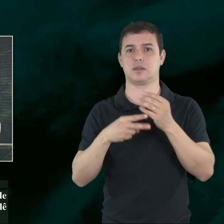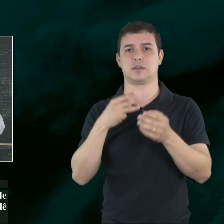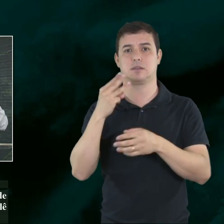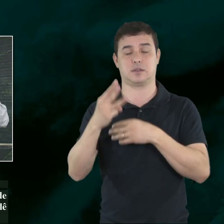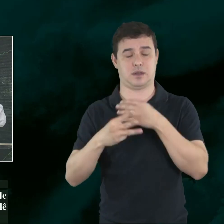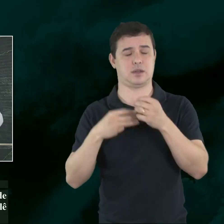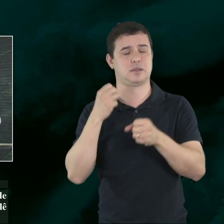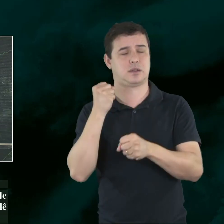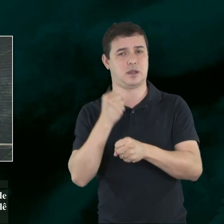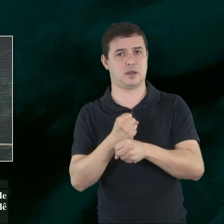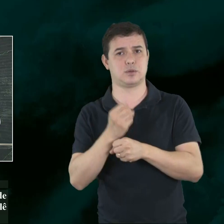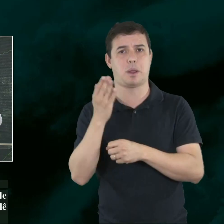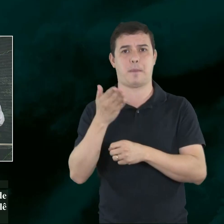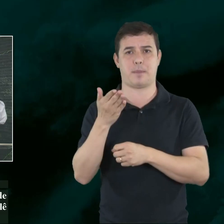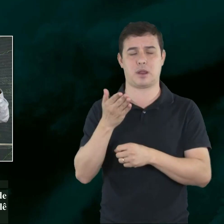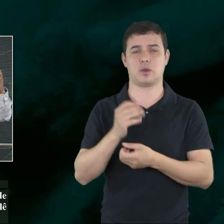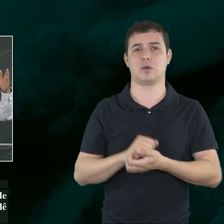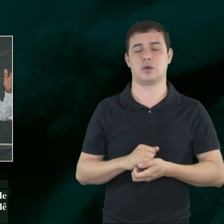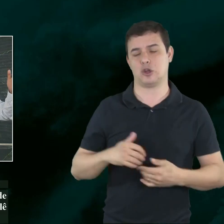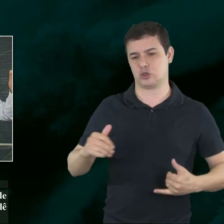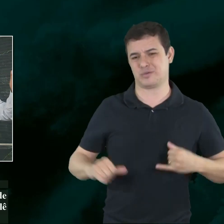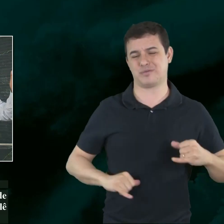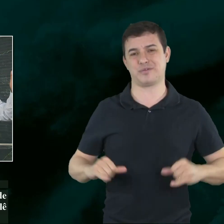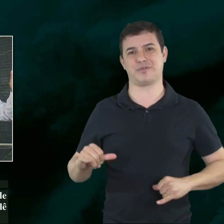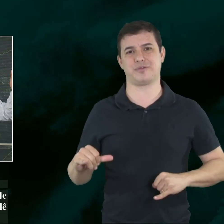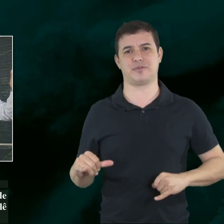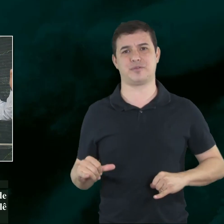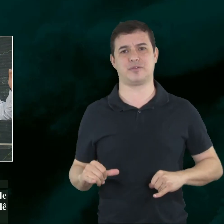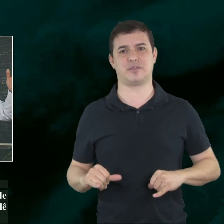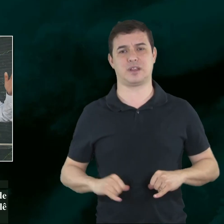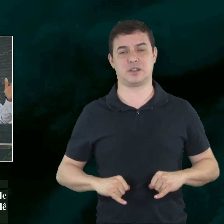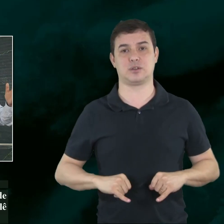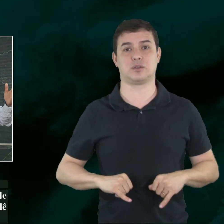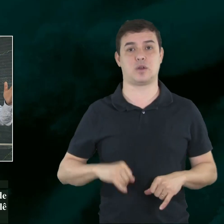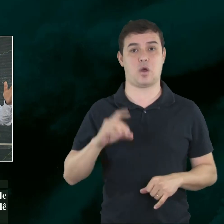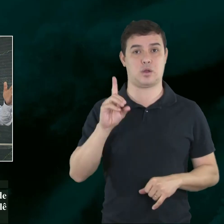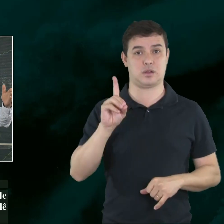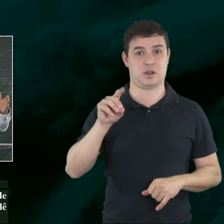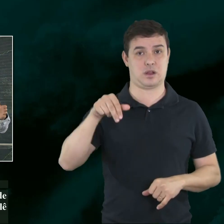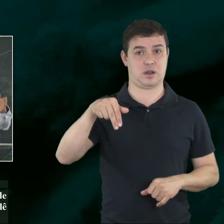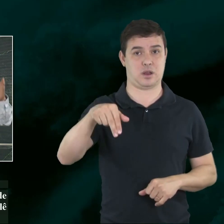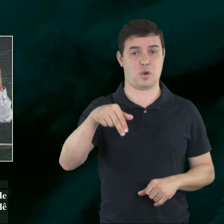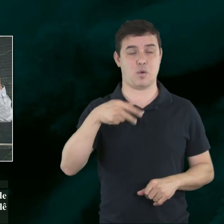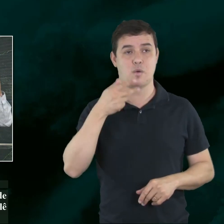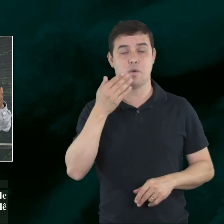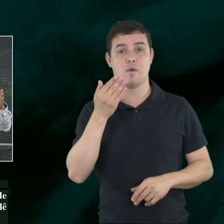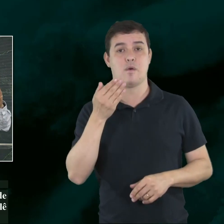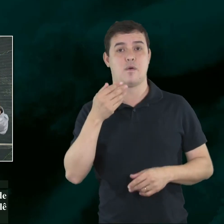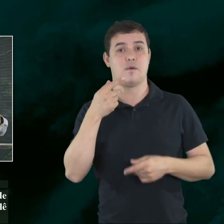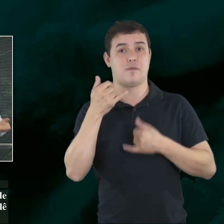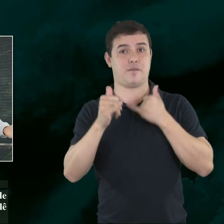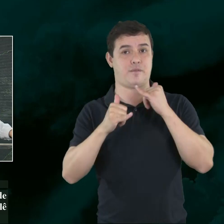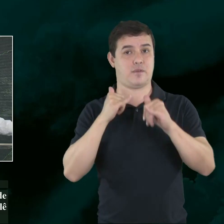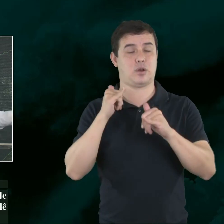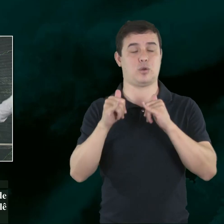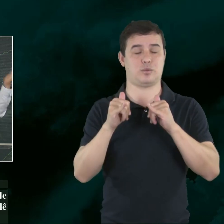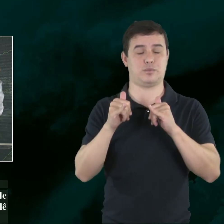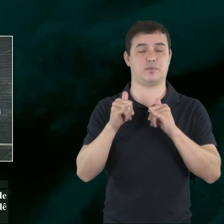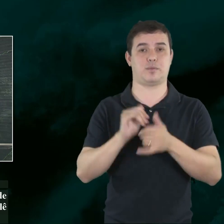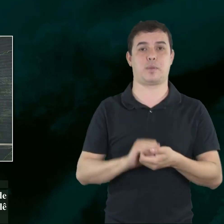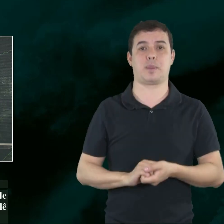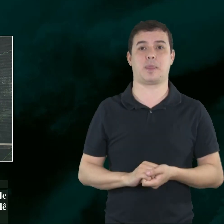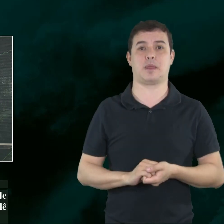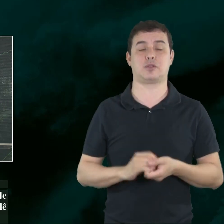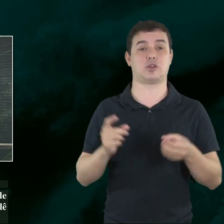aqui, refere-se à última semana de Daniel 9, que corresponde à